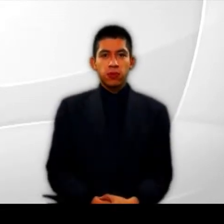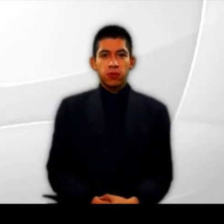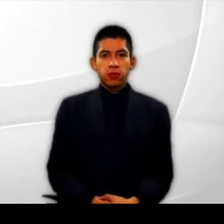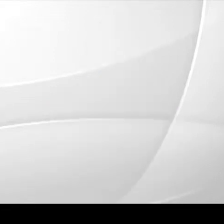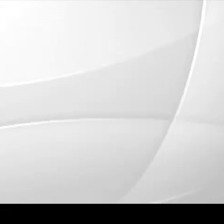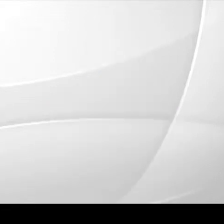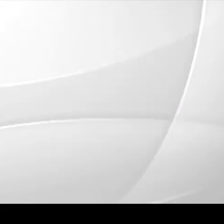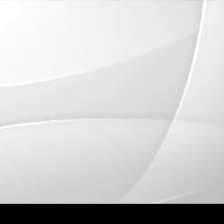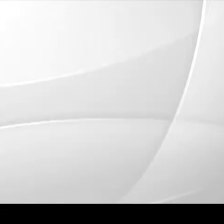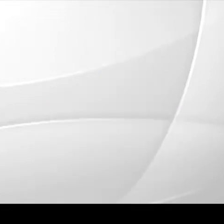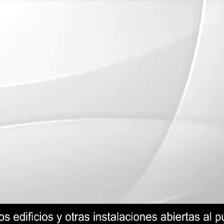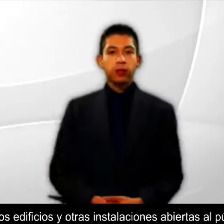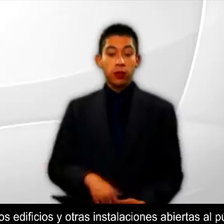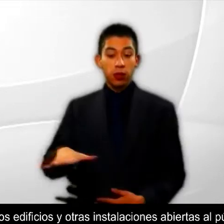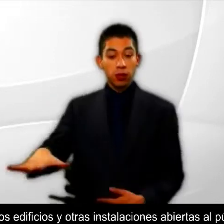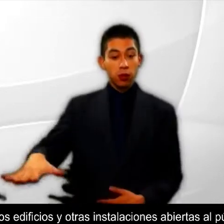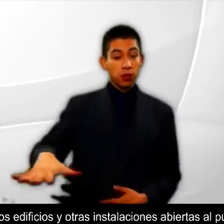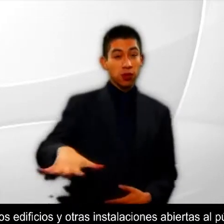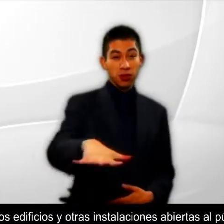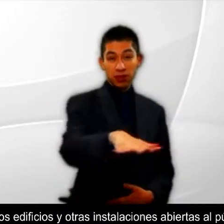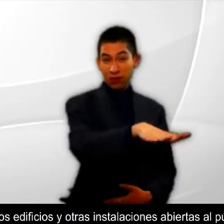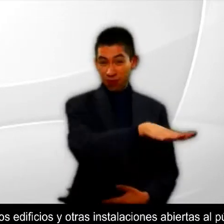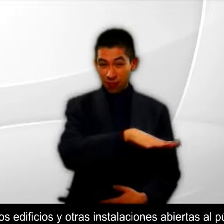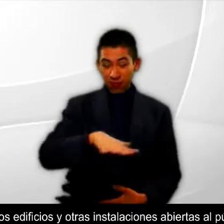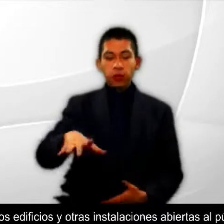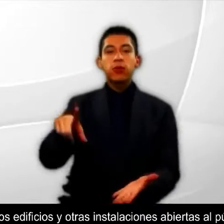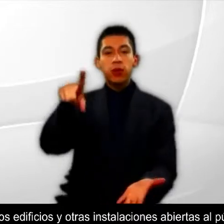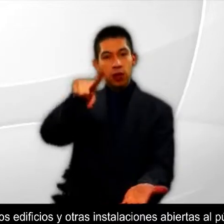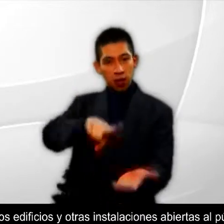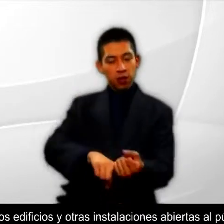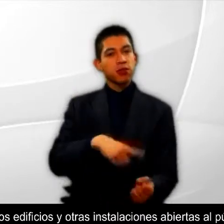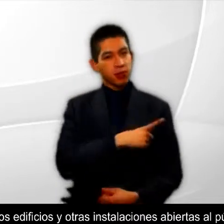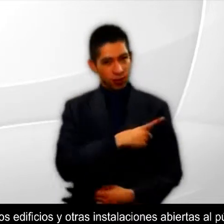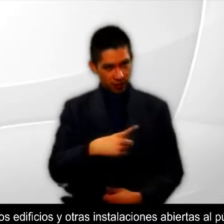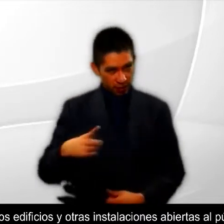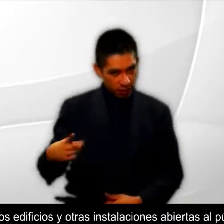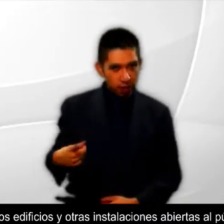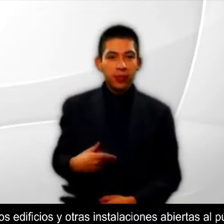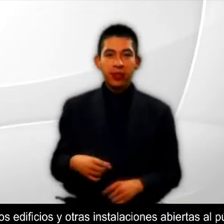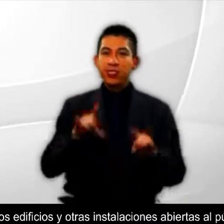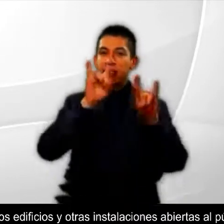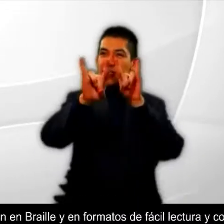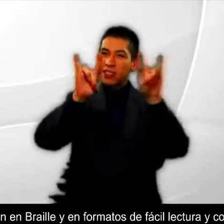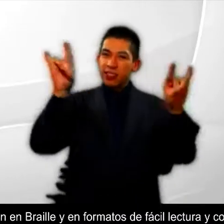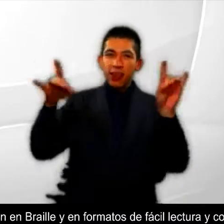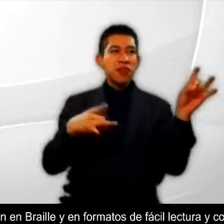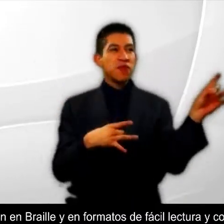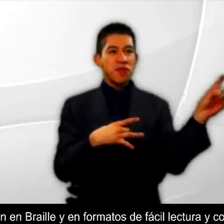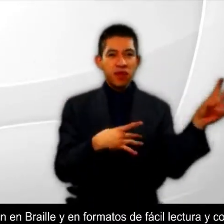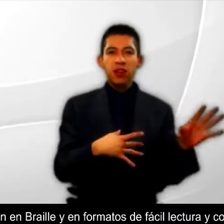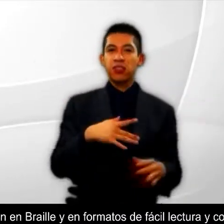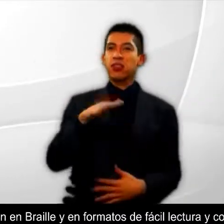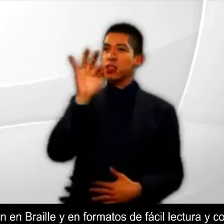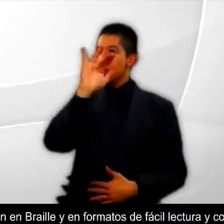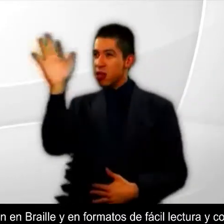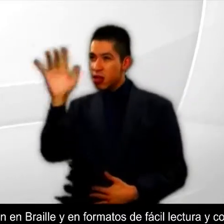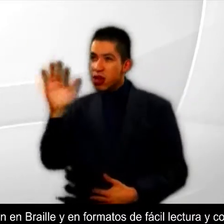D. Dotar a los edificios y otras instalaciones abiertas al público de señalización en braille y en formatos de fácil